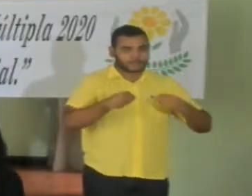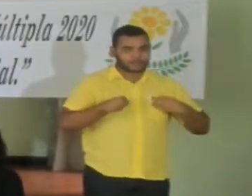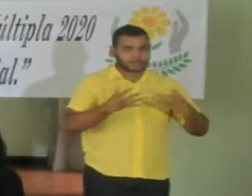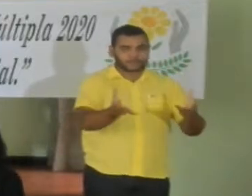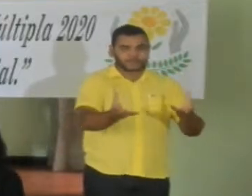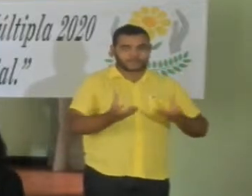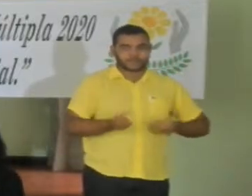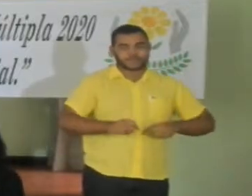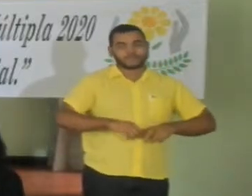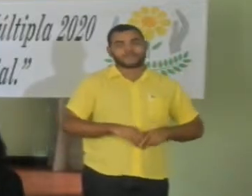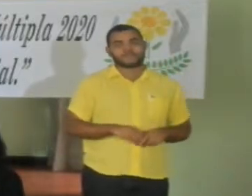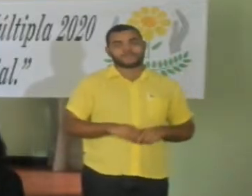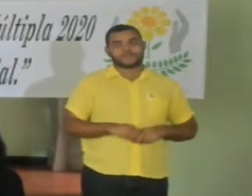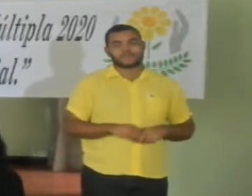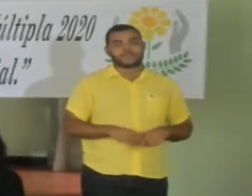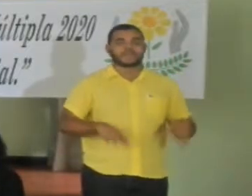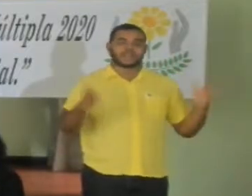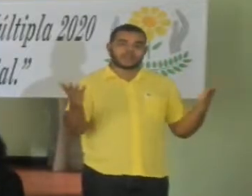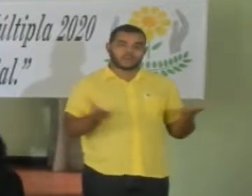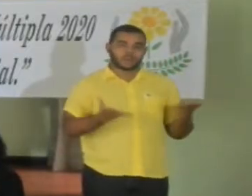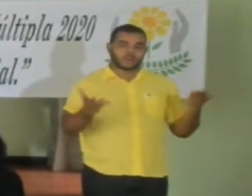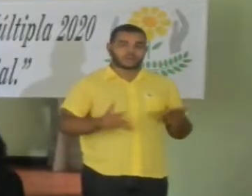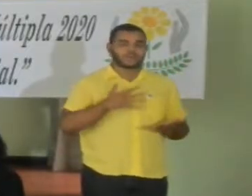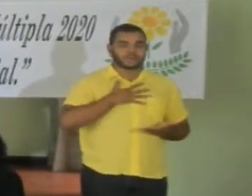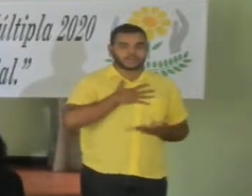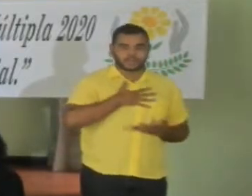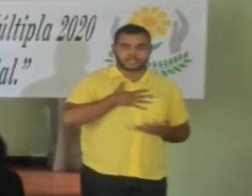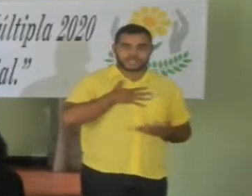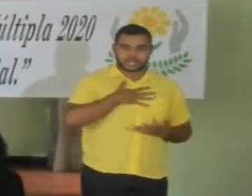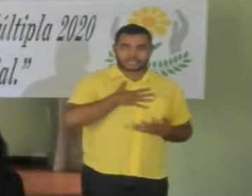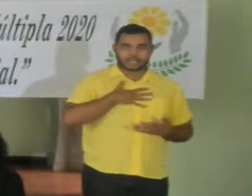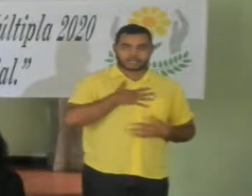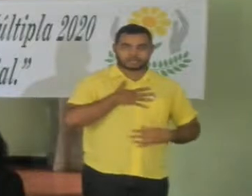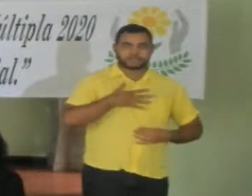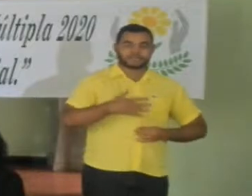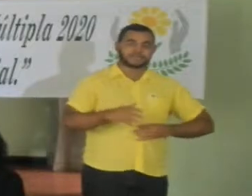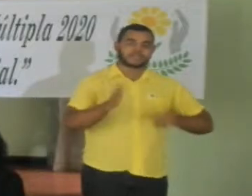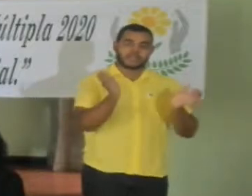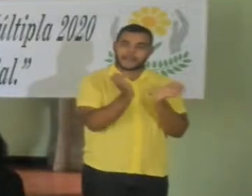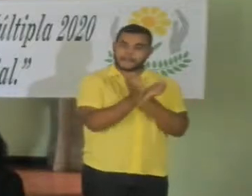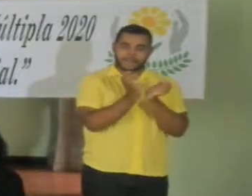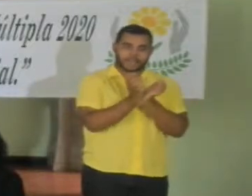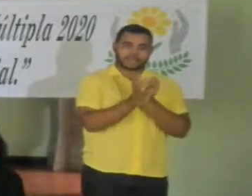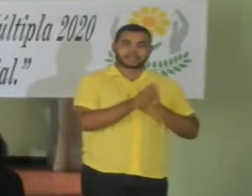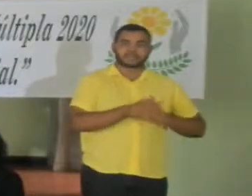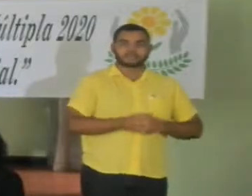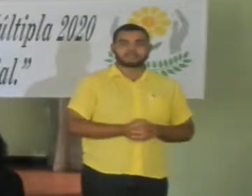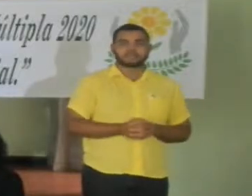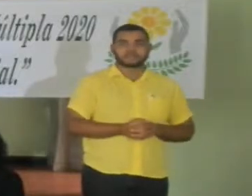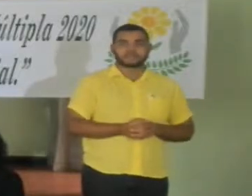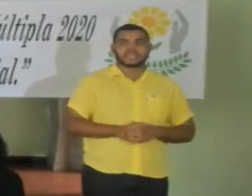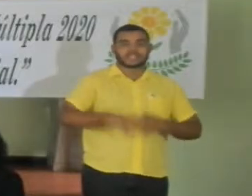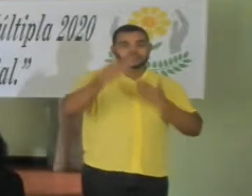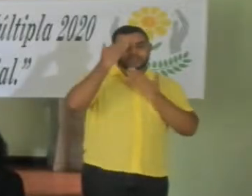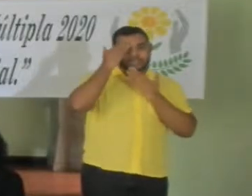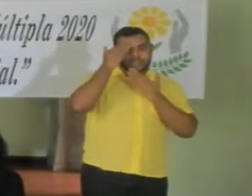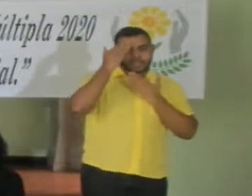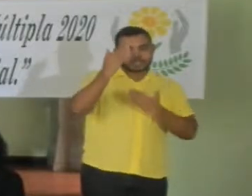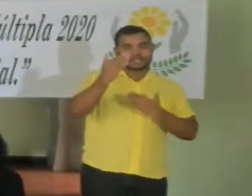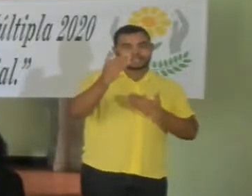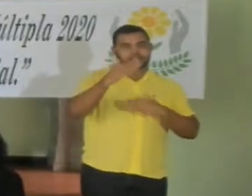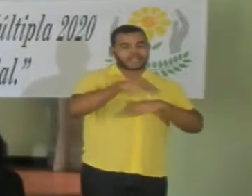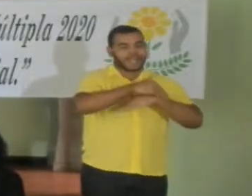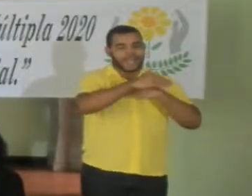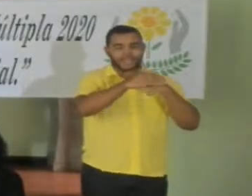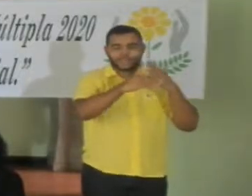Neste momento, nós gostaríamos aqui, todos nós, a PAI toda, de agradecer a